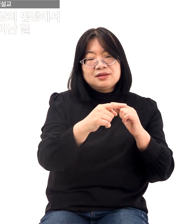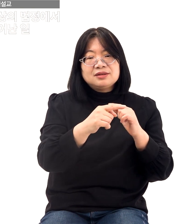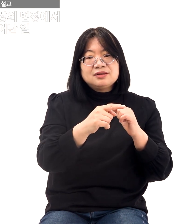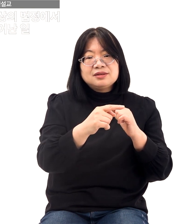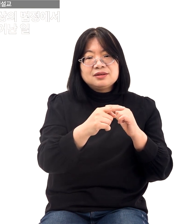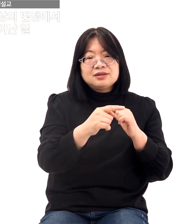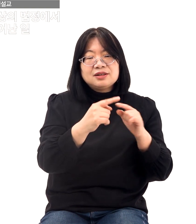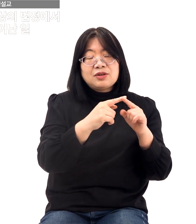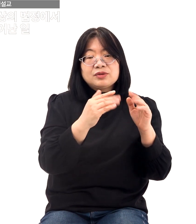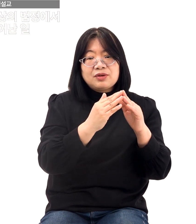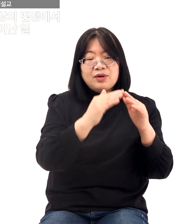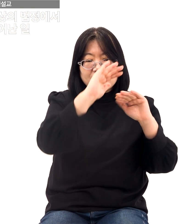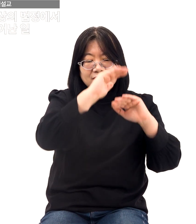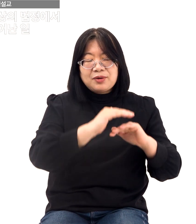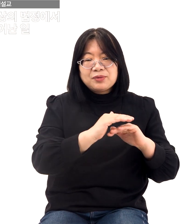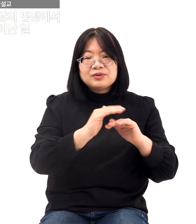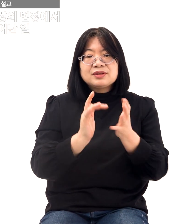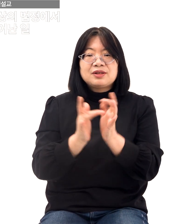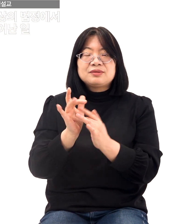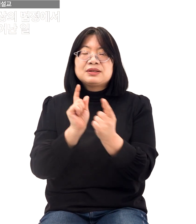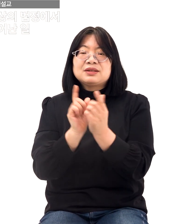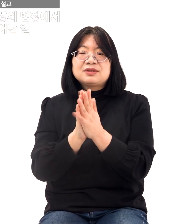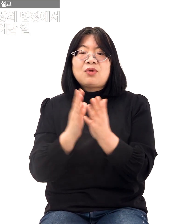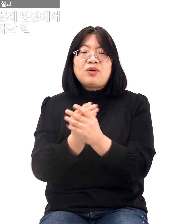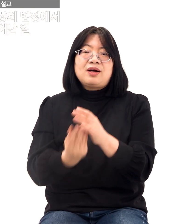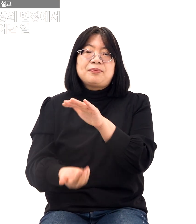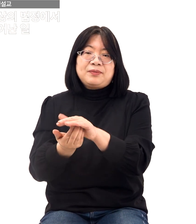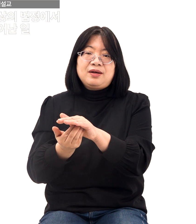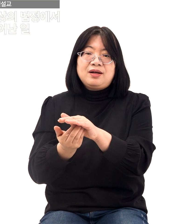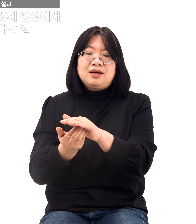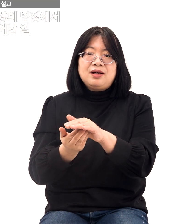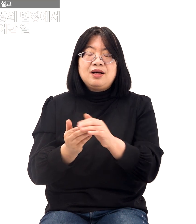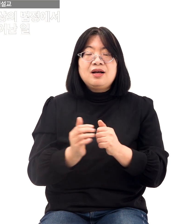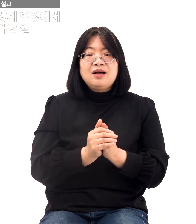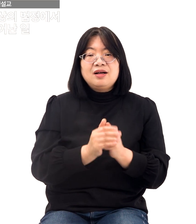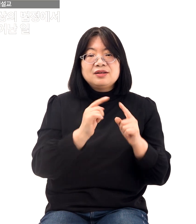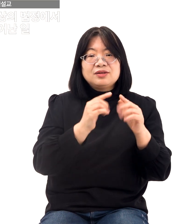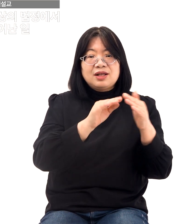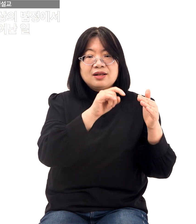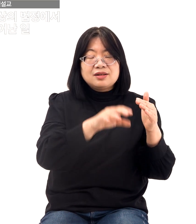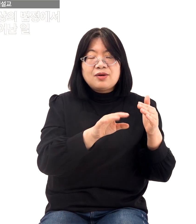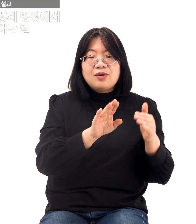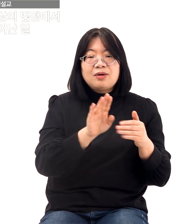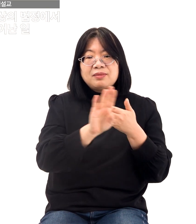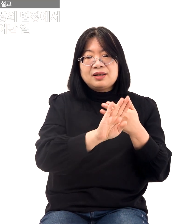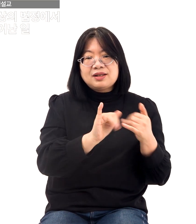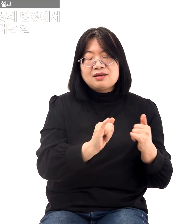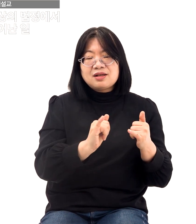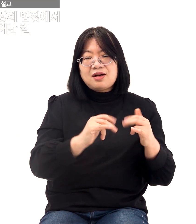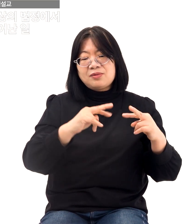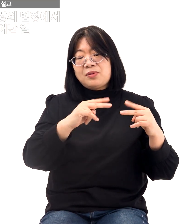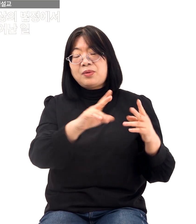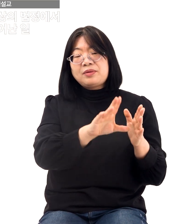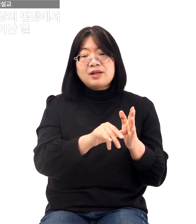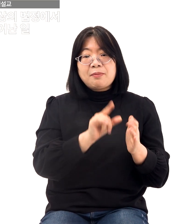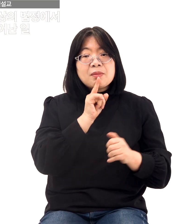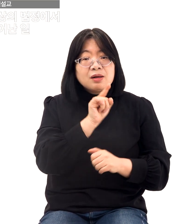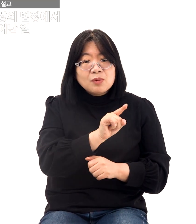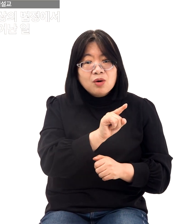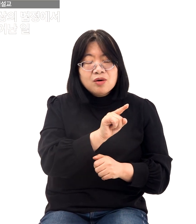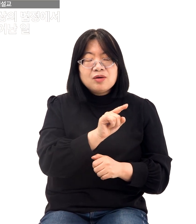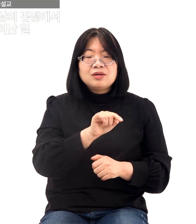완성하십니다. 성전 안에서 바리새인들과 경론을 벌이실 때 뭐라 그러세요? 너희가 이